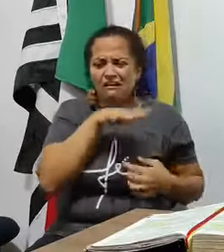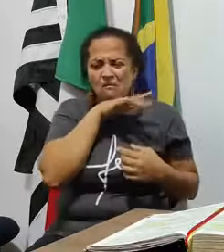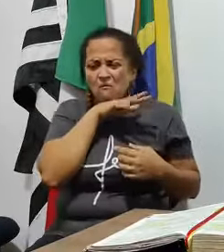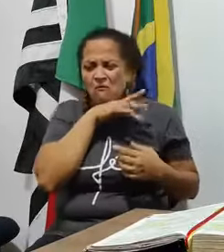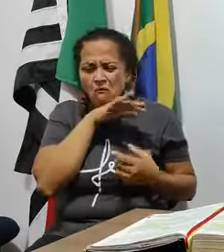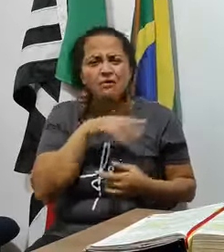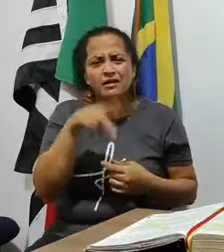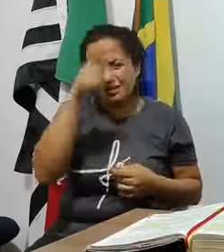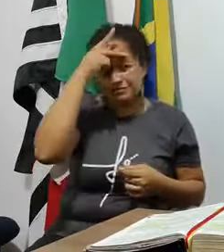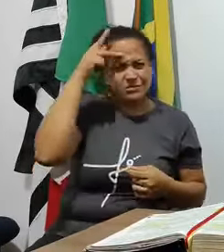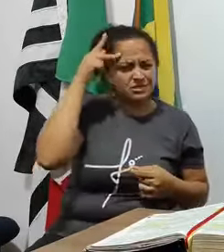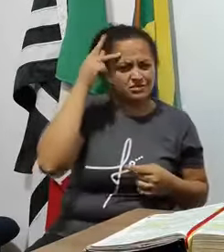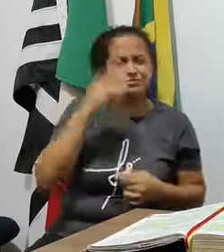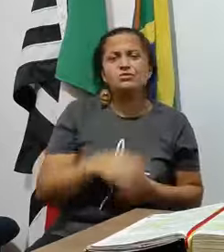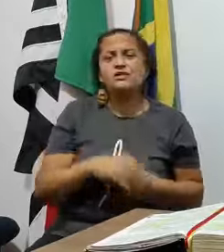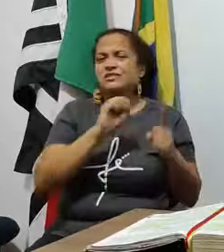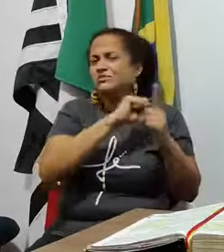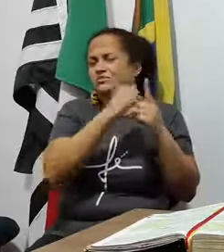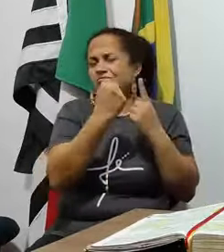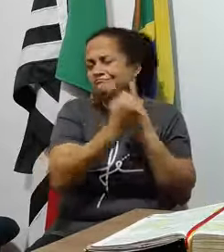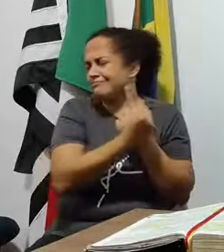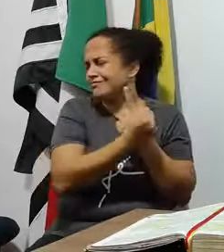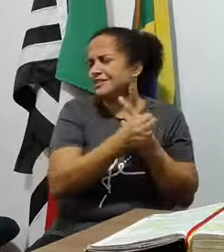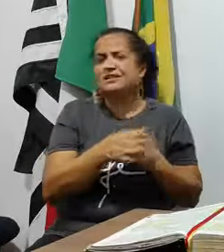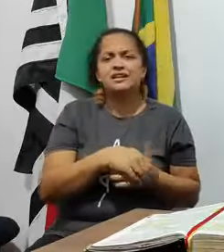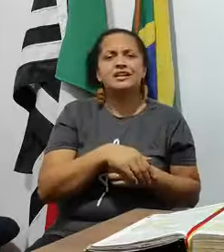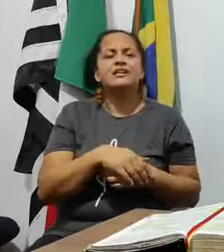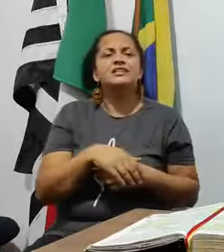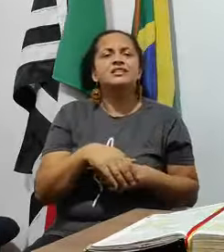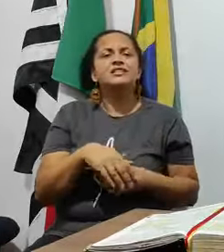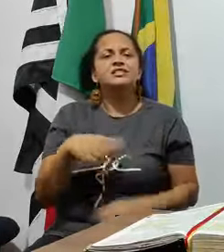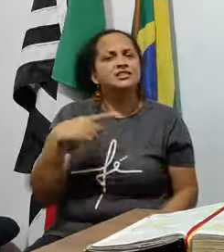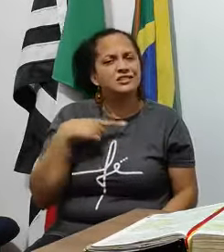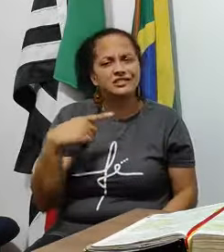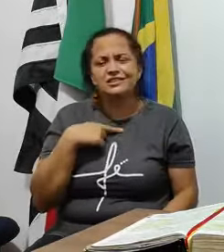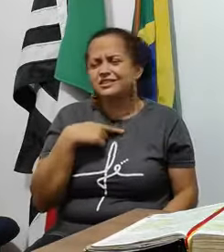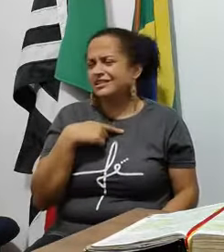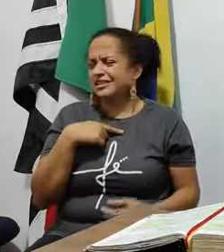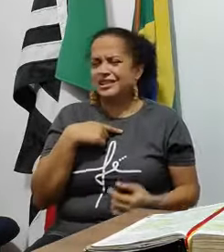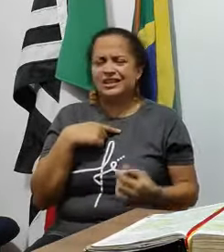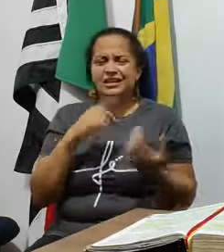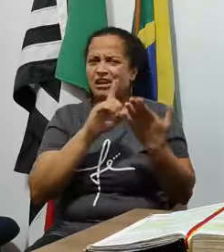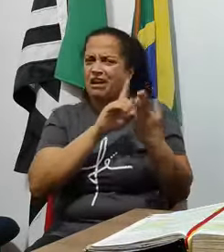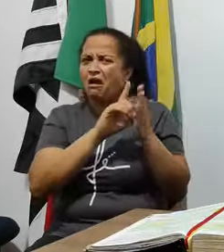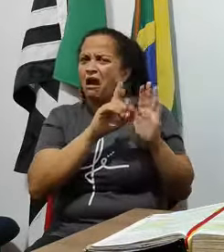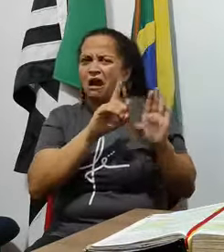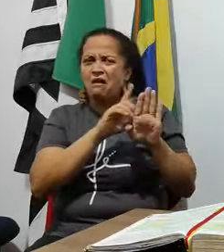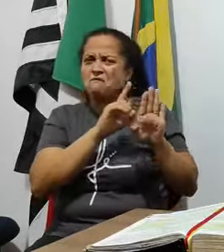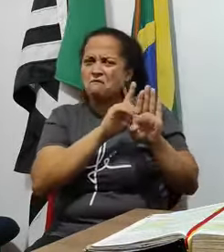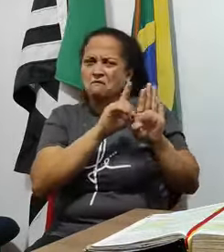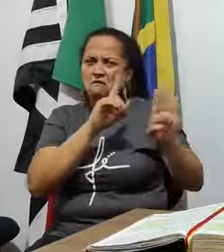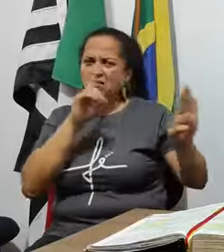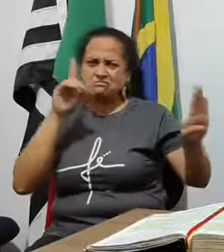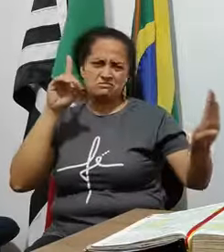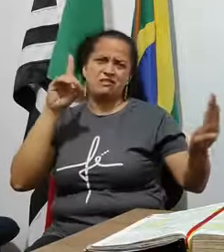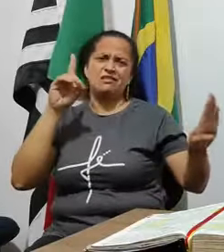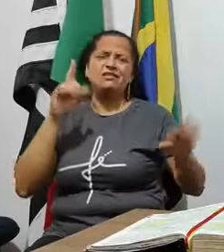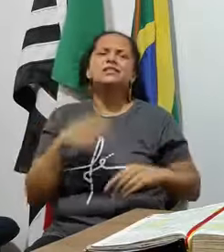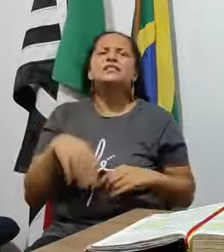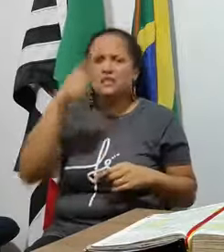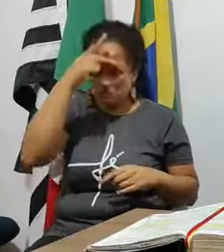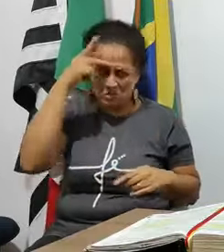mundo, essa sociedade que vive fora da influência de Deus, ela jaz no maligno. E